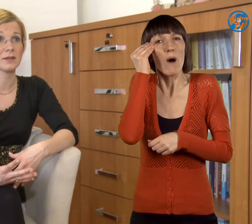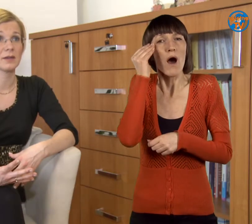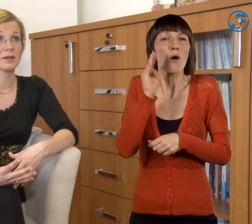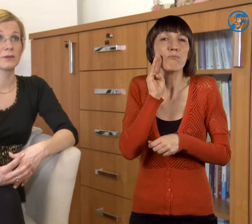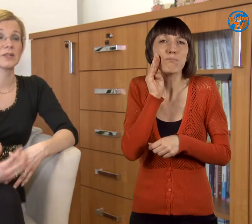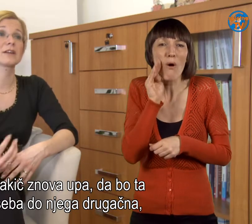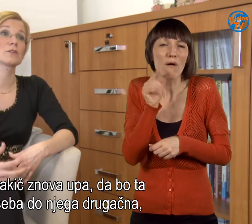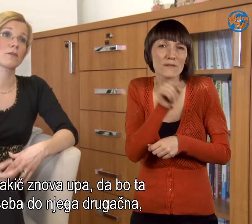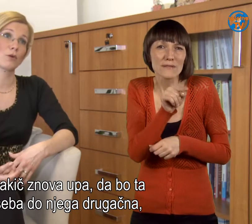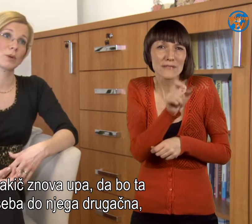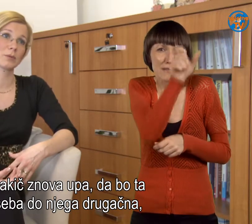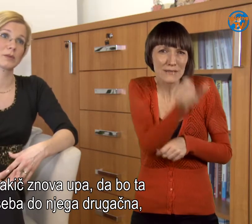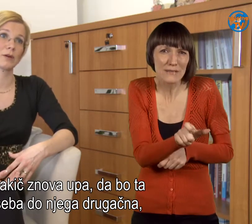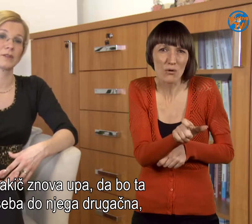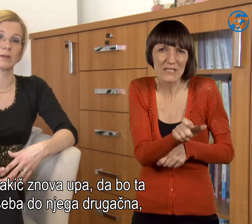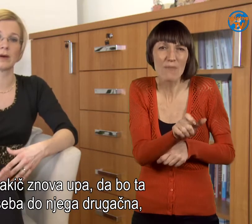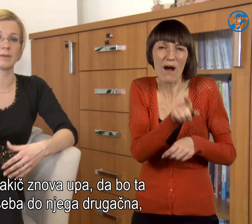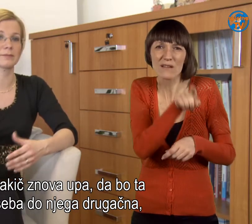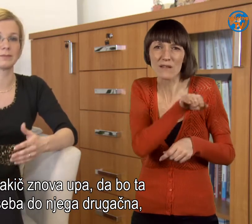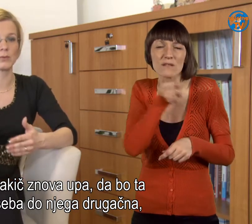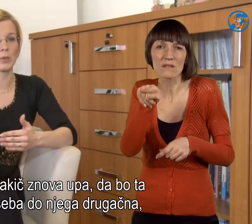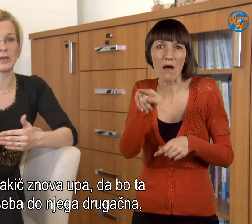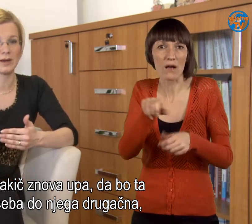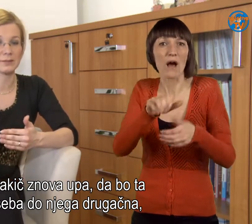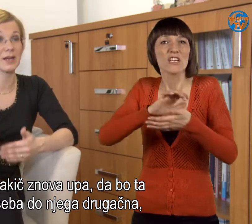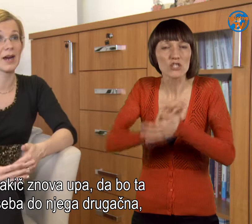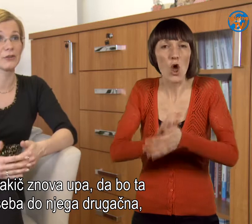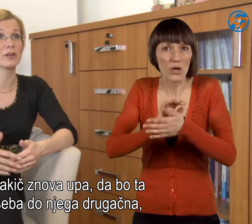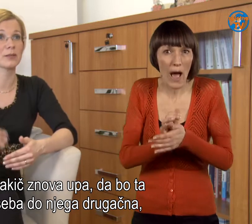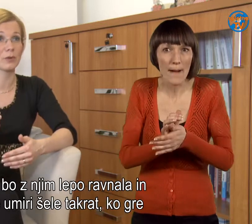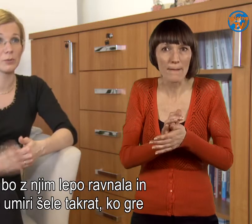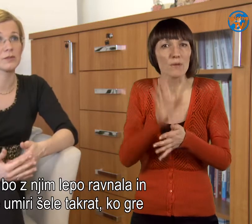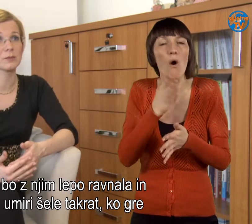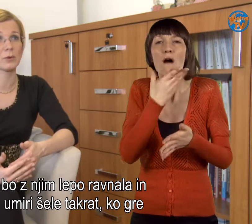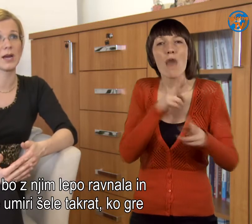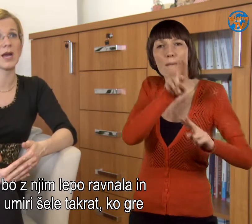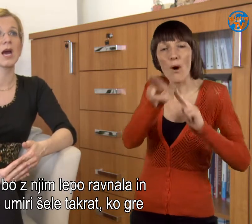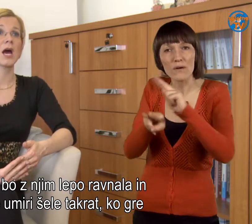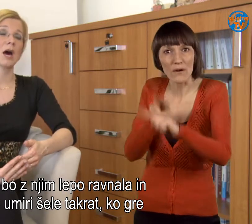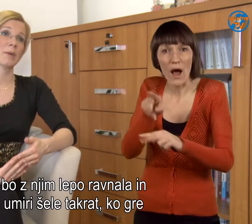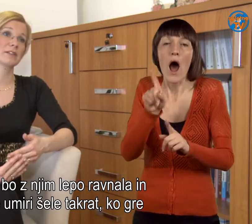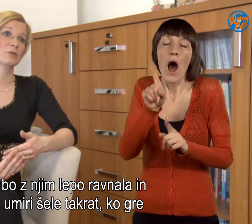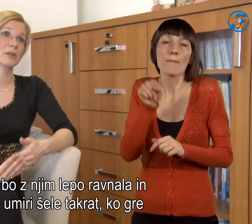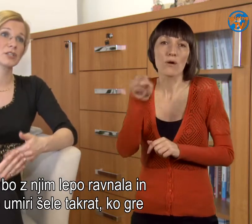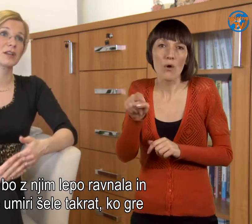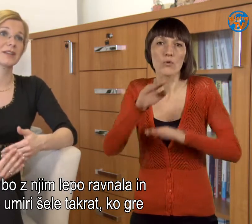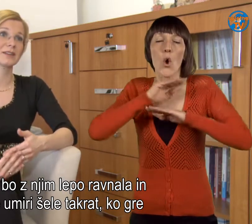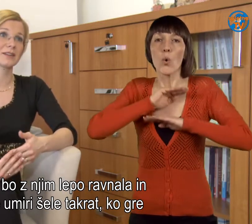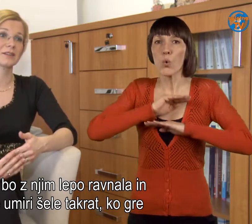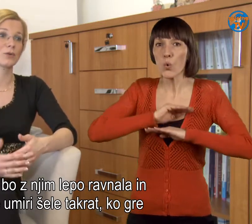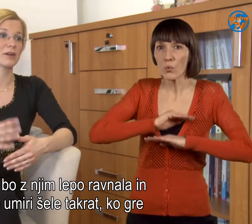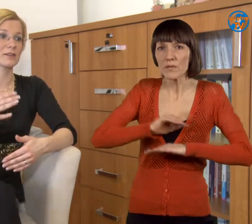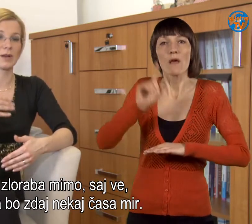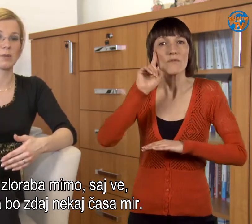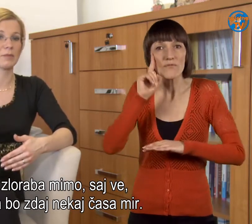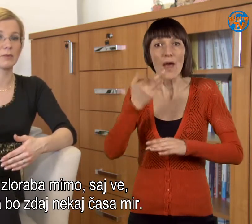ljubezen. Vsakič znova upa, da bo ta oseba do njega drugačna, da bo lepo z njim ravnala, ampak se umiri šele